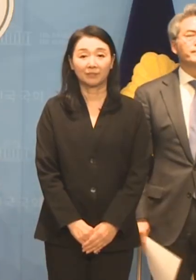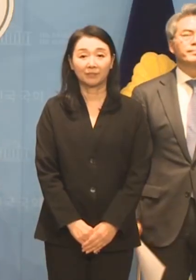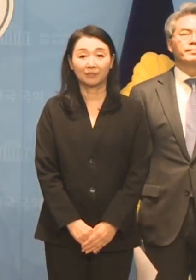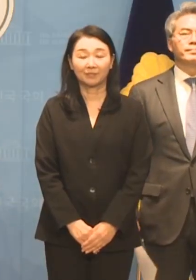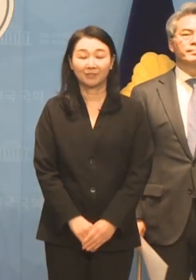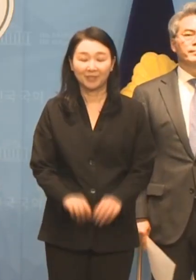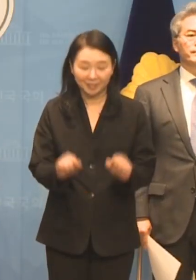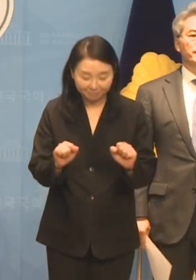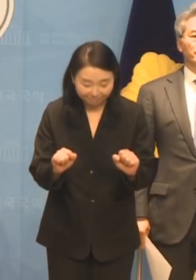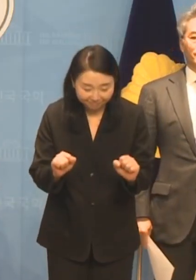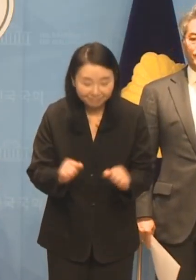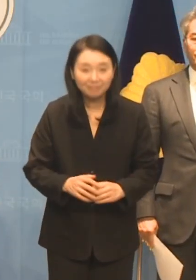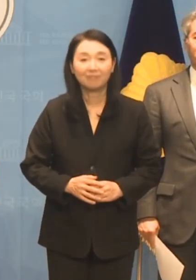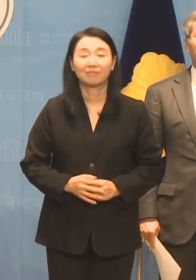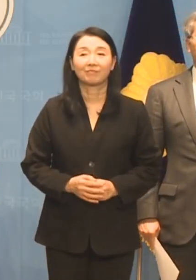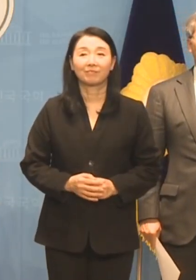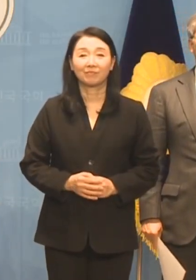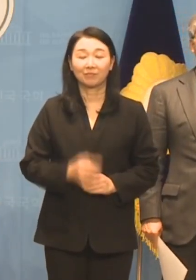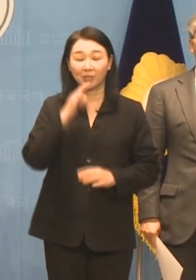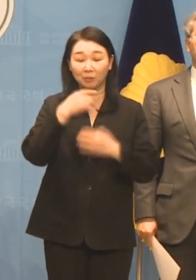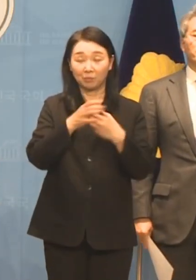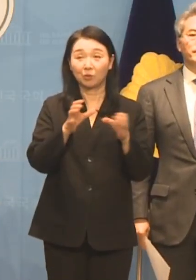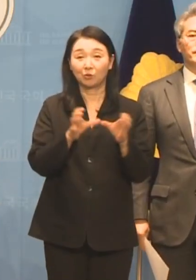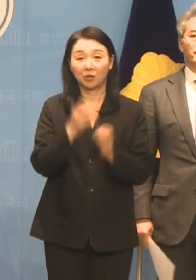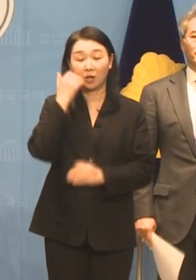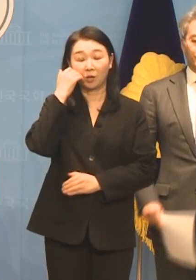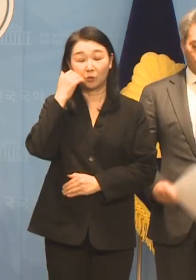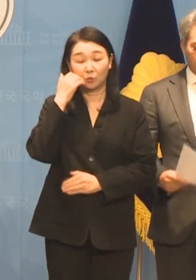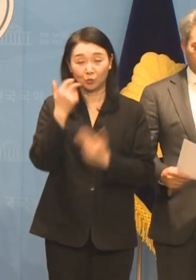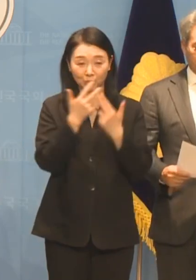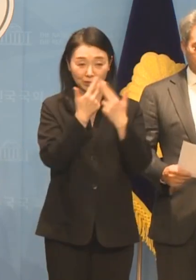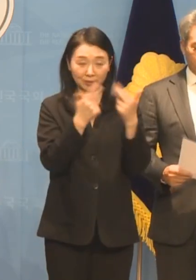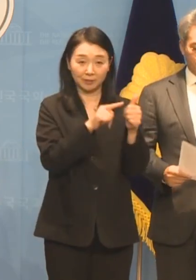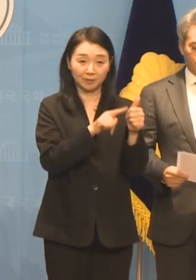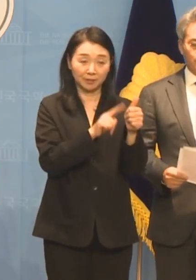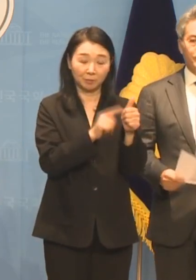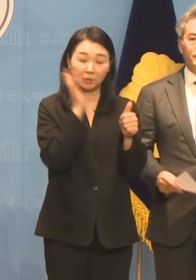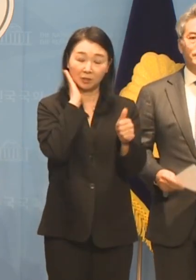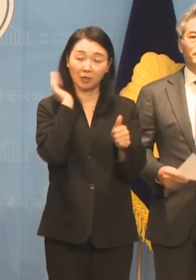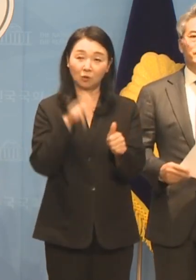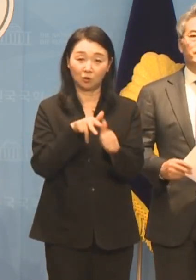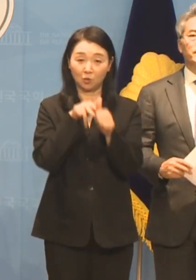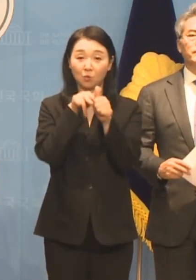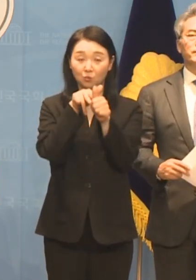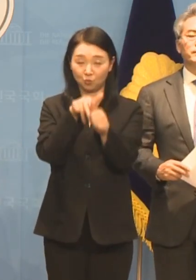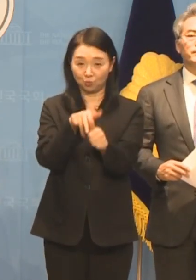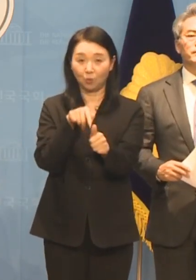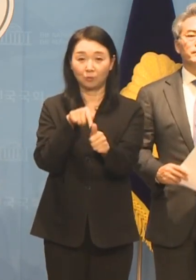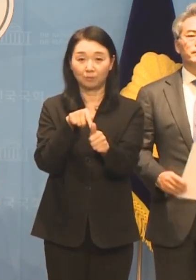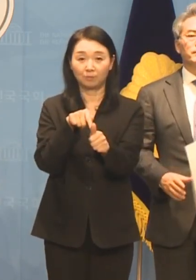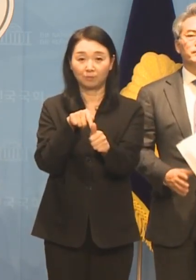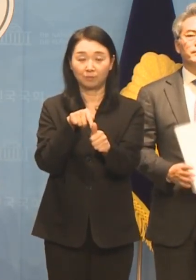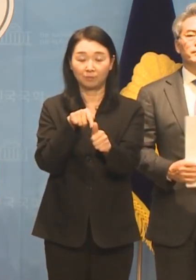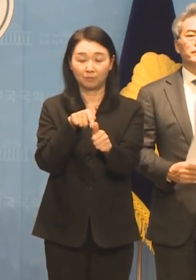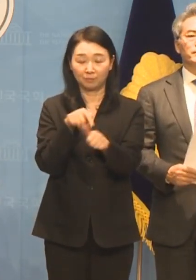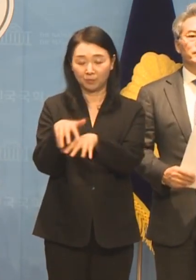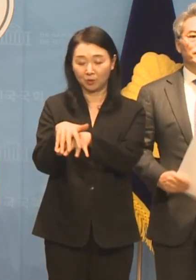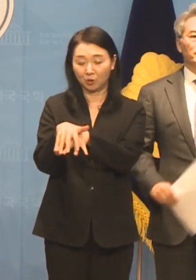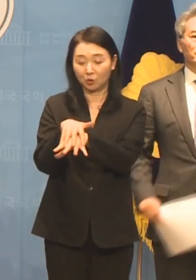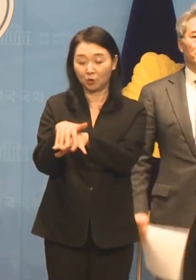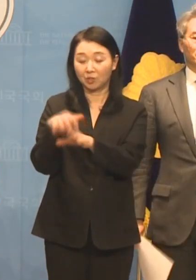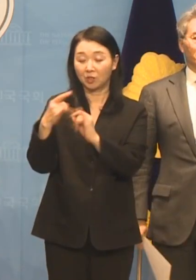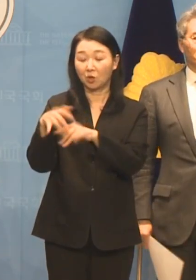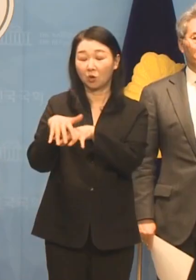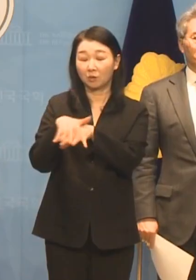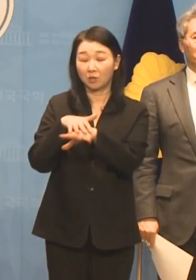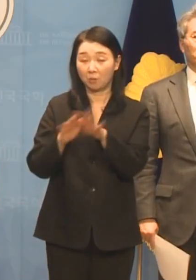예, 안녕하십니까. 더불어민주당 이재명 대통령 후보 경선 후보 캠프의